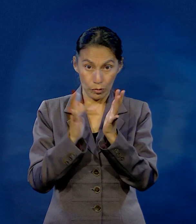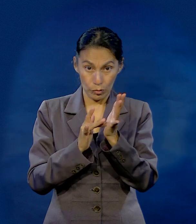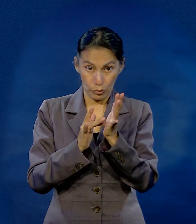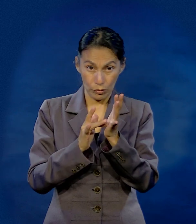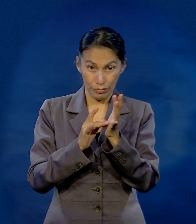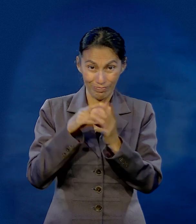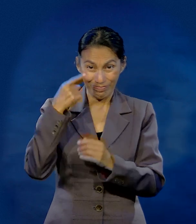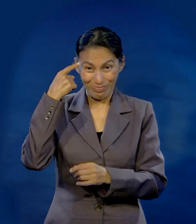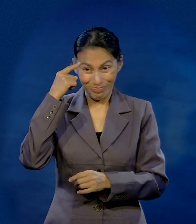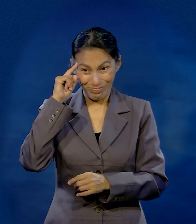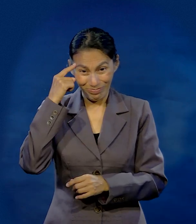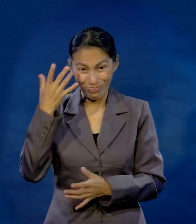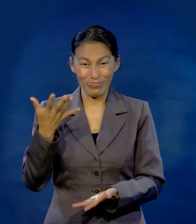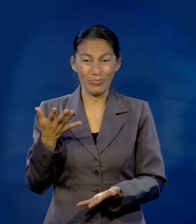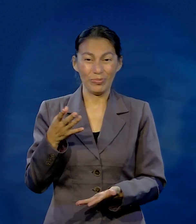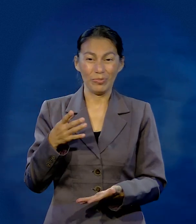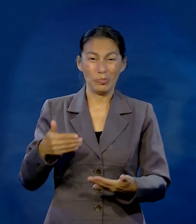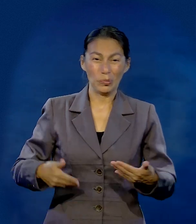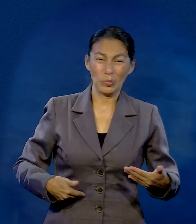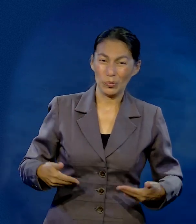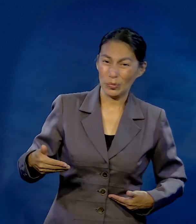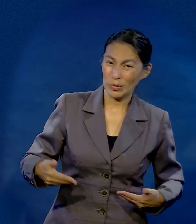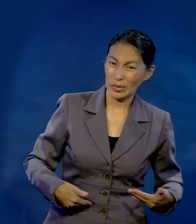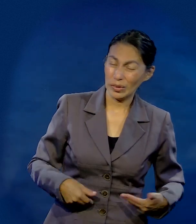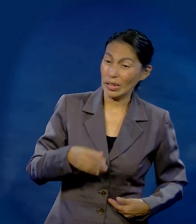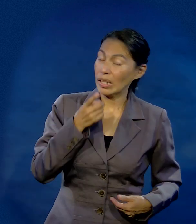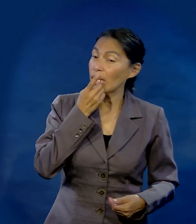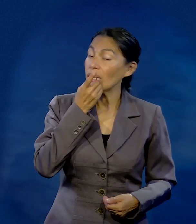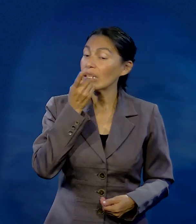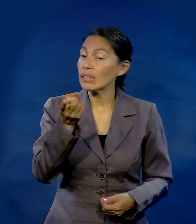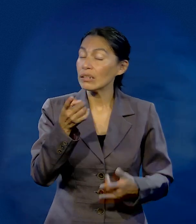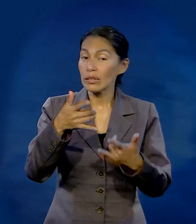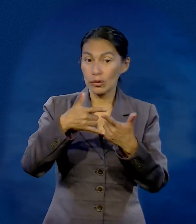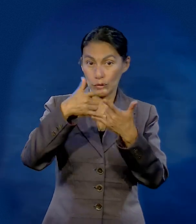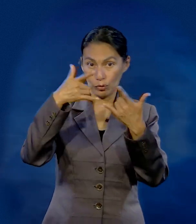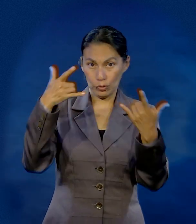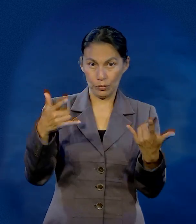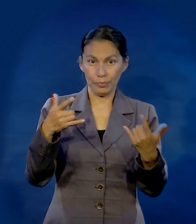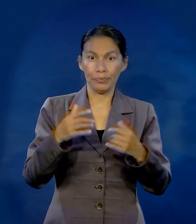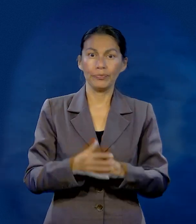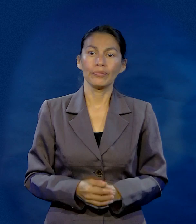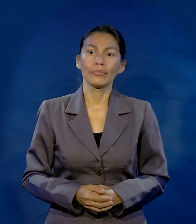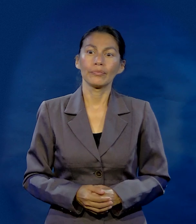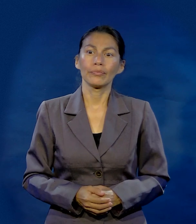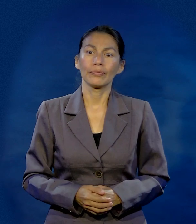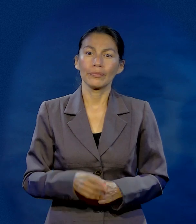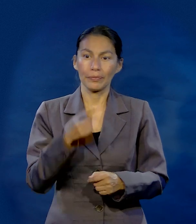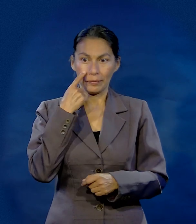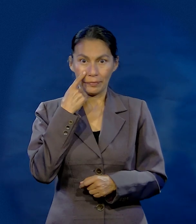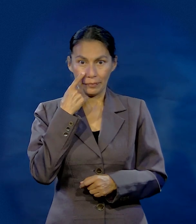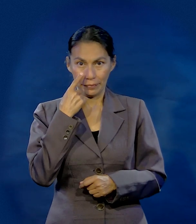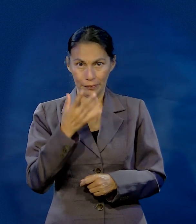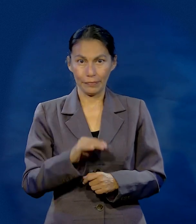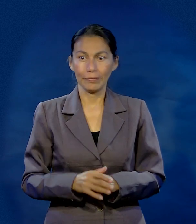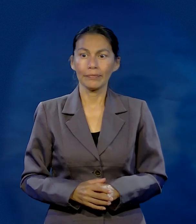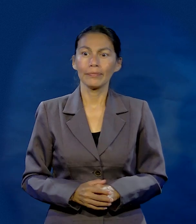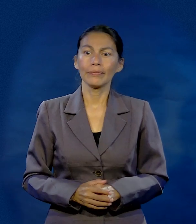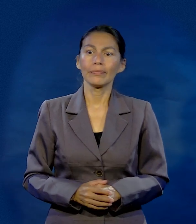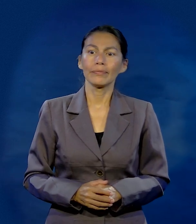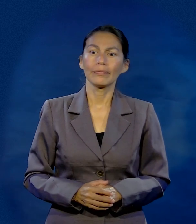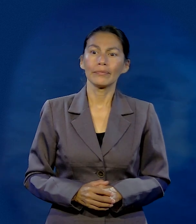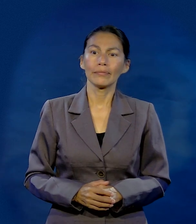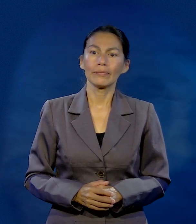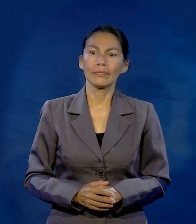es tan profunda por simple que parezca que a veces es más difícil más difícil comprender que simplemente de aceptar y